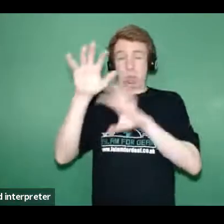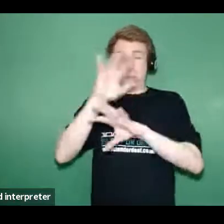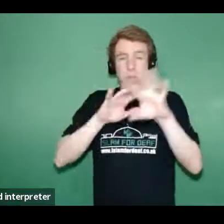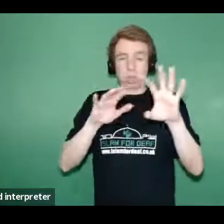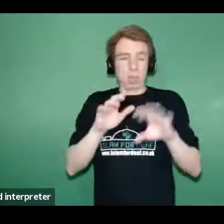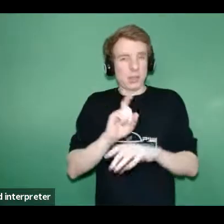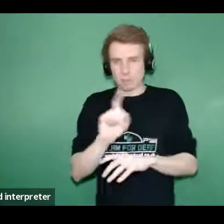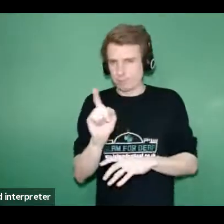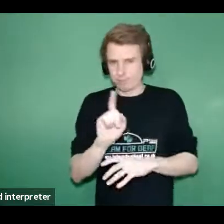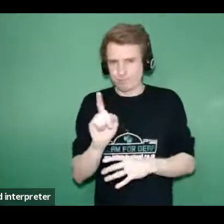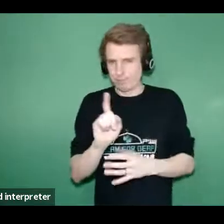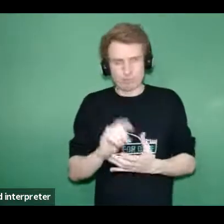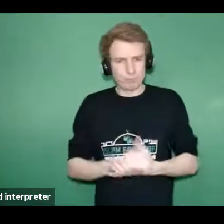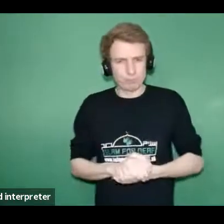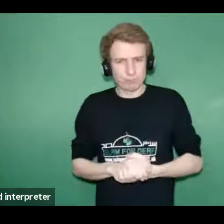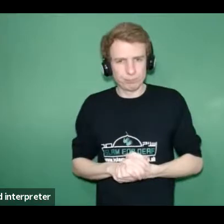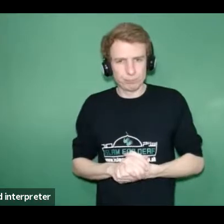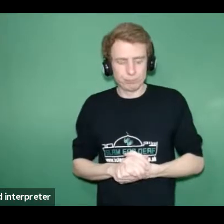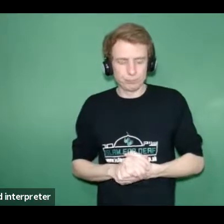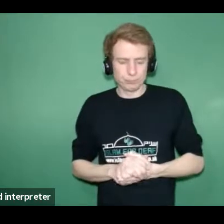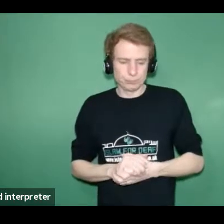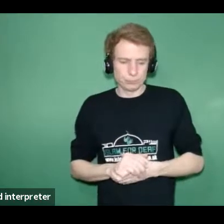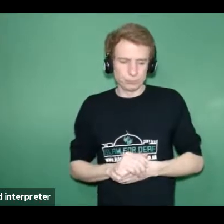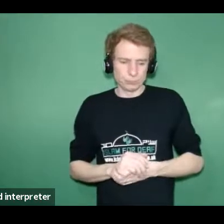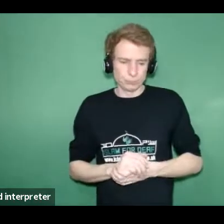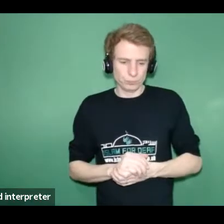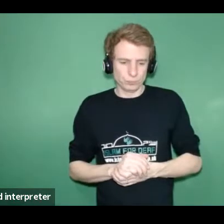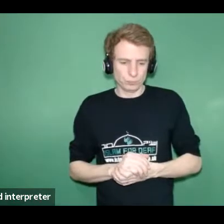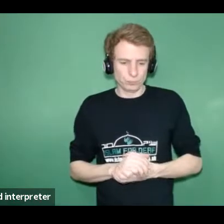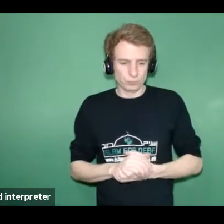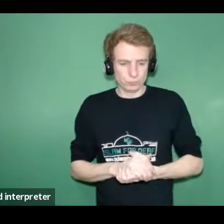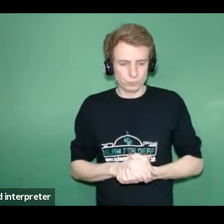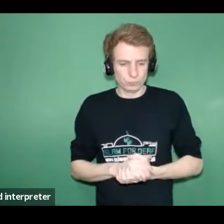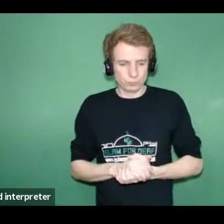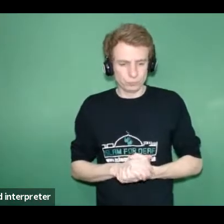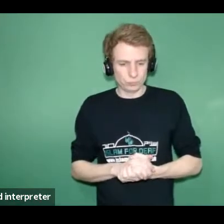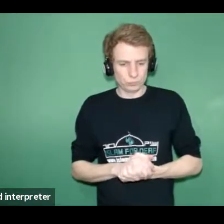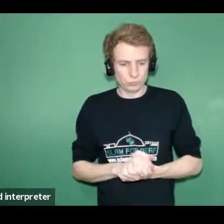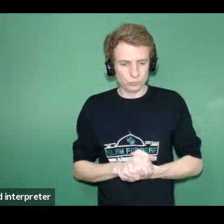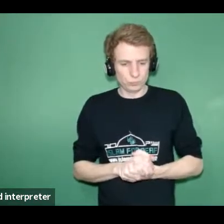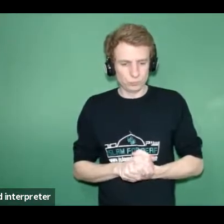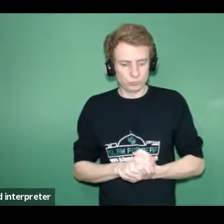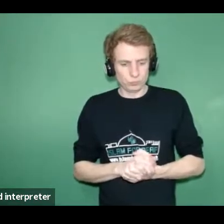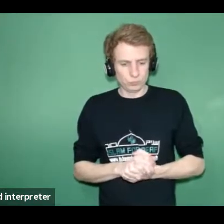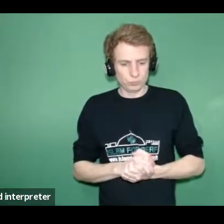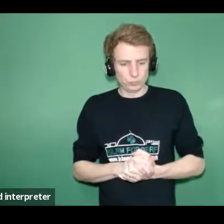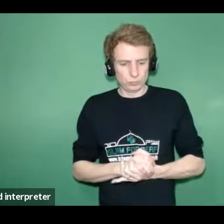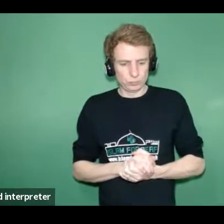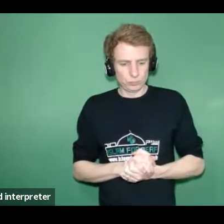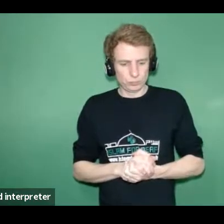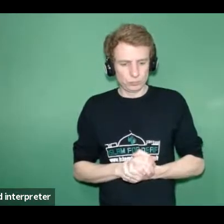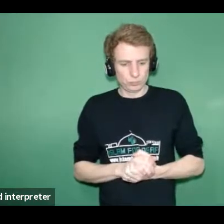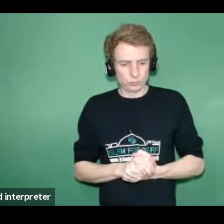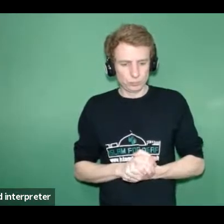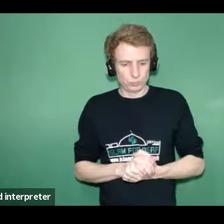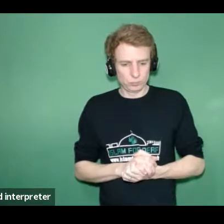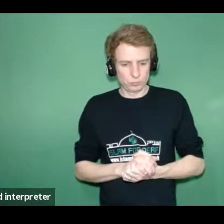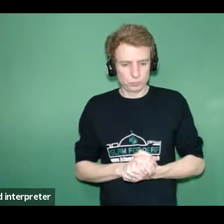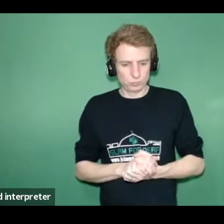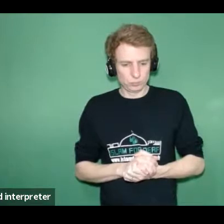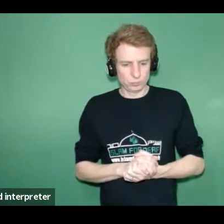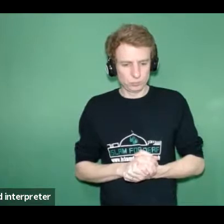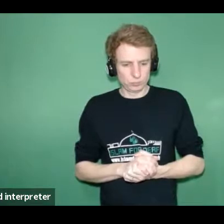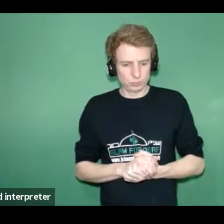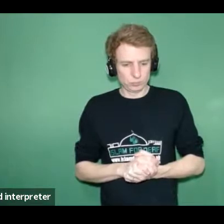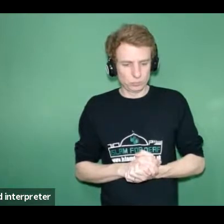وتحفظ والبطن وما حوى، أي الأمعاء والقلب والرئتين، فلا تدخل